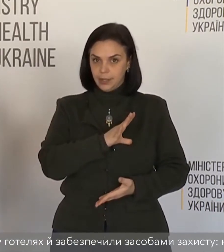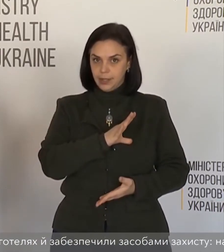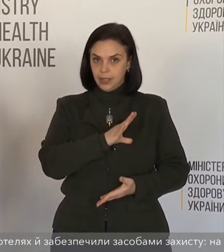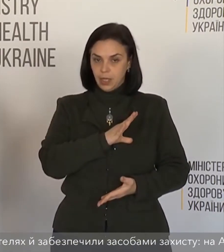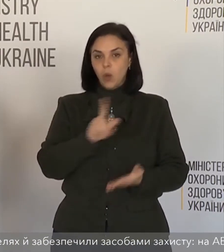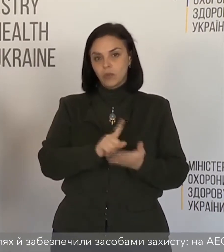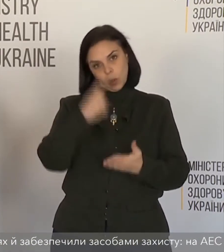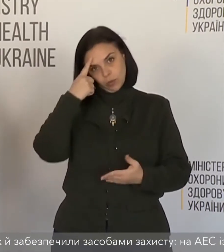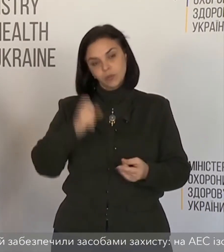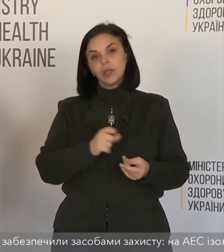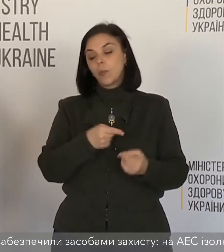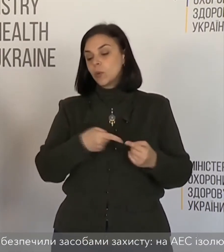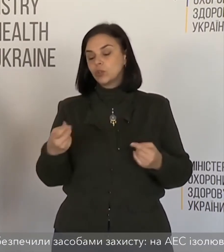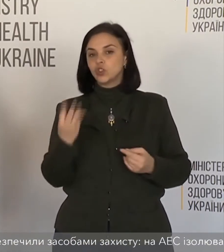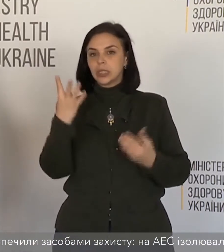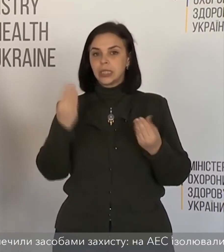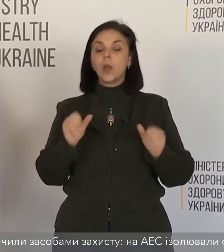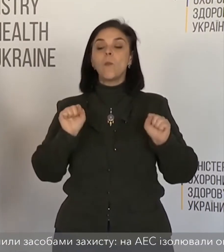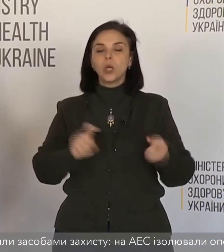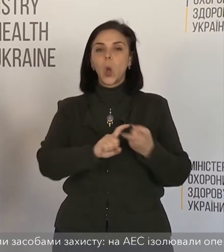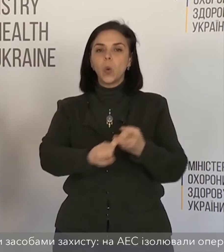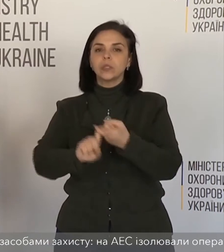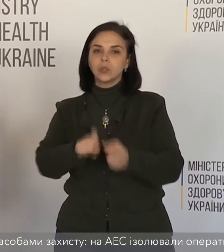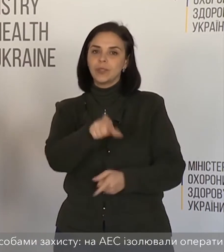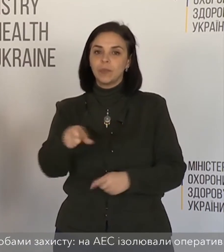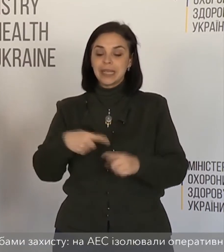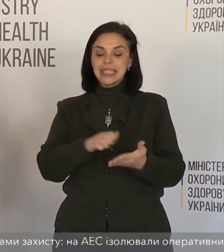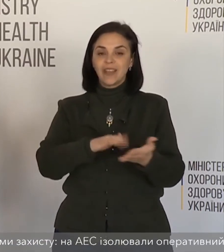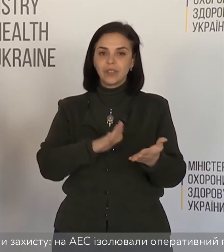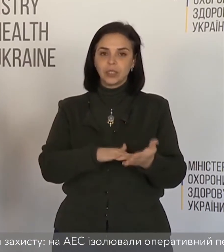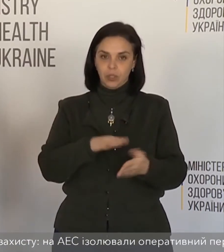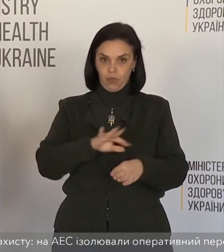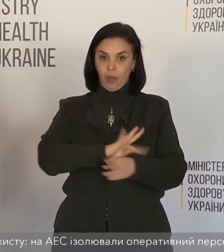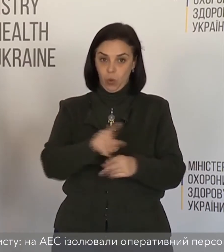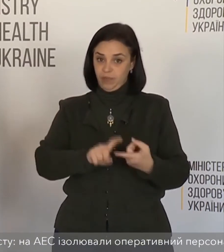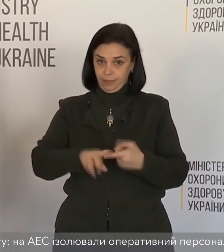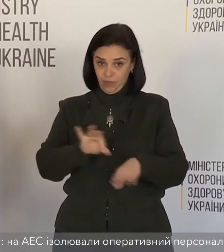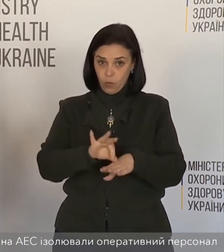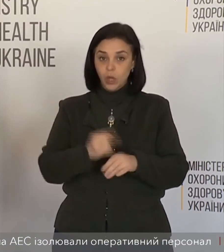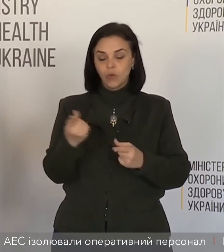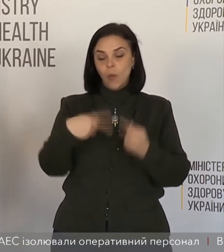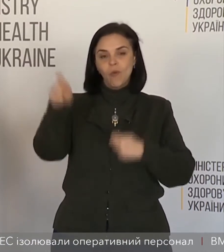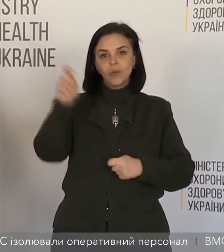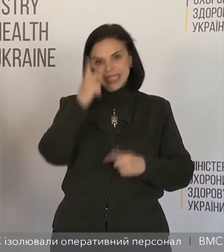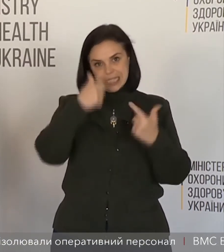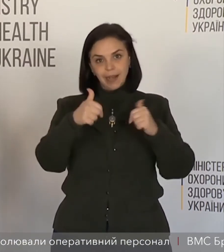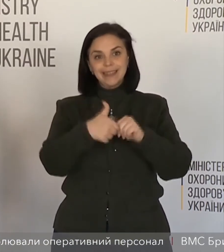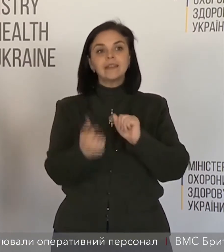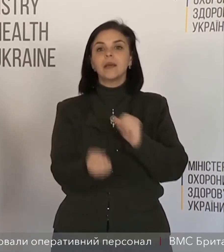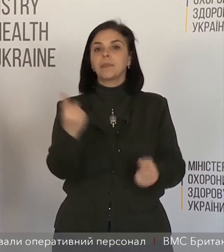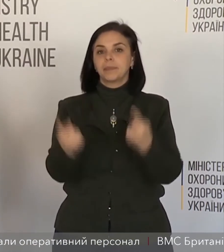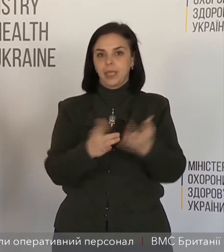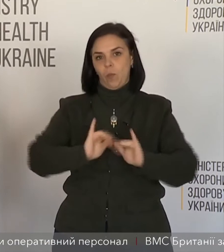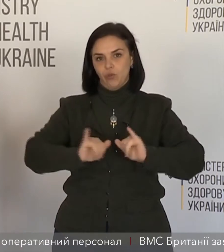обов'язково повідомляти, що ви протягом 14 днів могли контактувати з людиною, в якої зафіксовано COVID-19, або що ви повернулися з країн, де зафіксовано